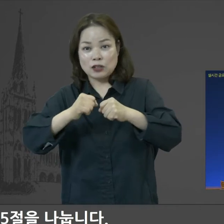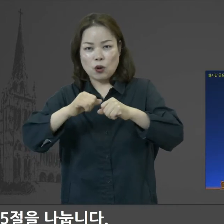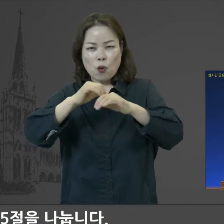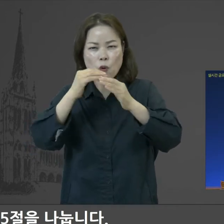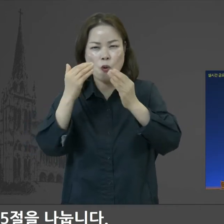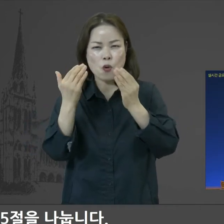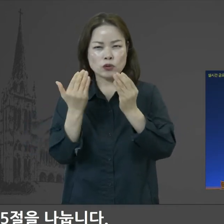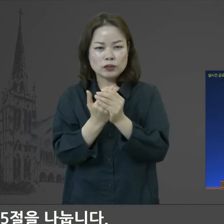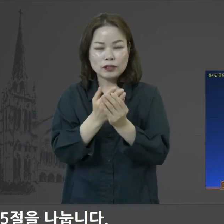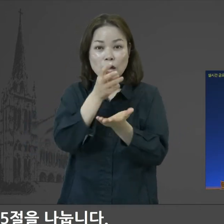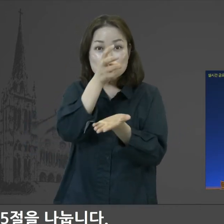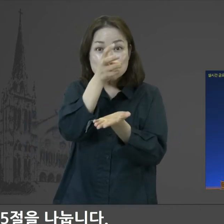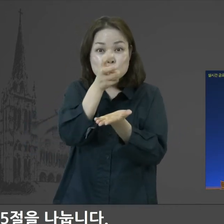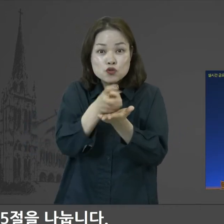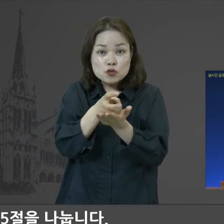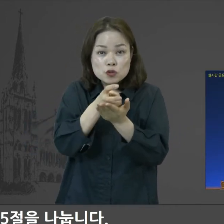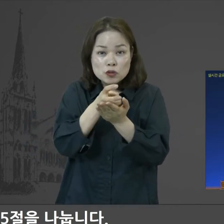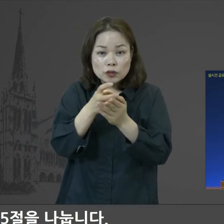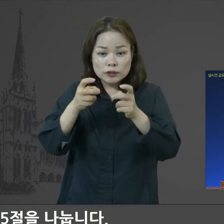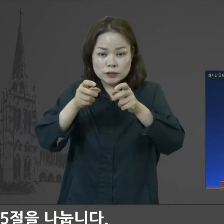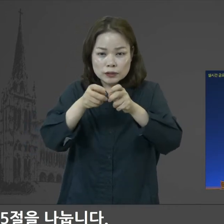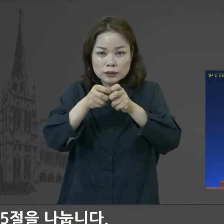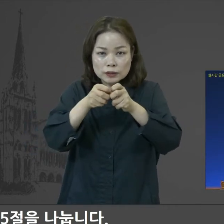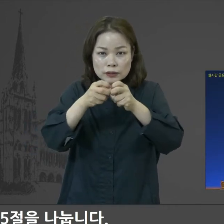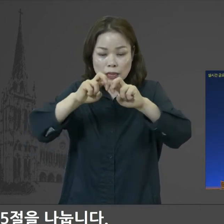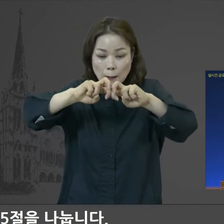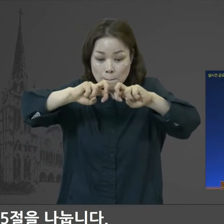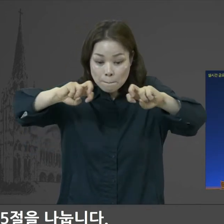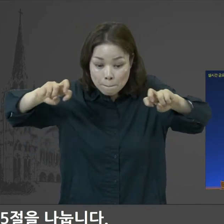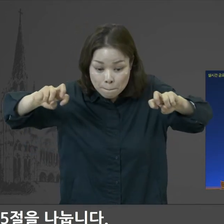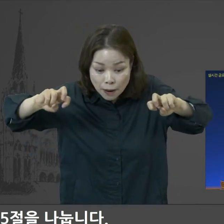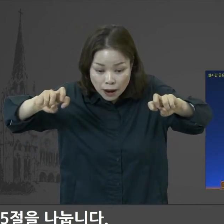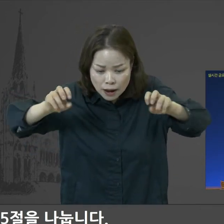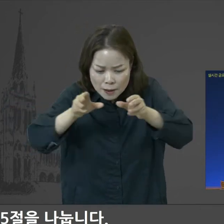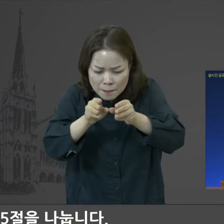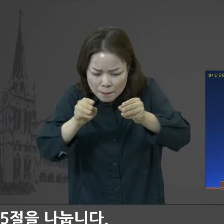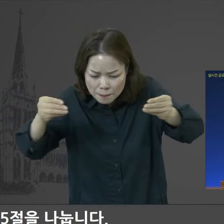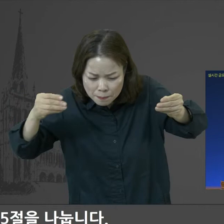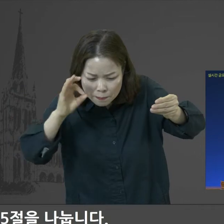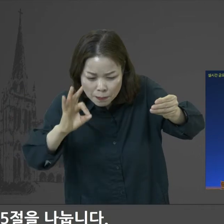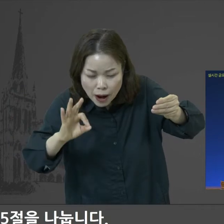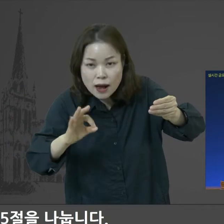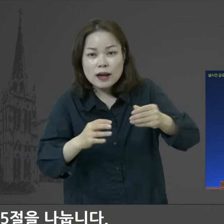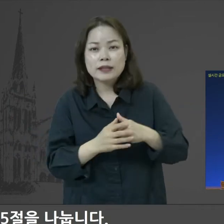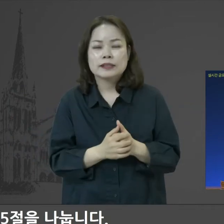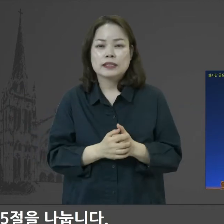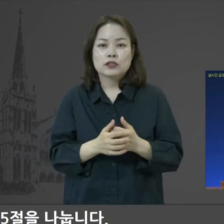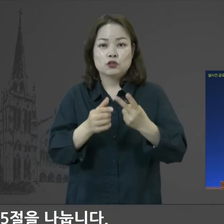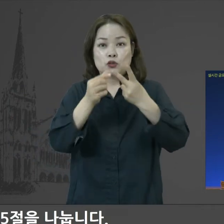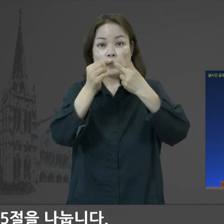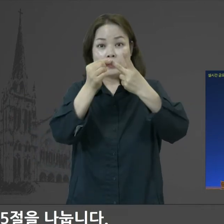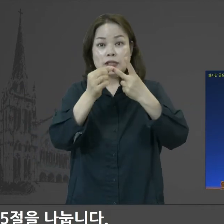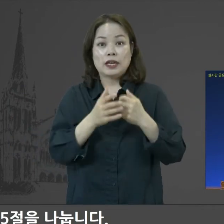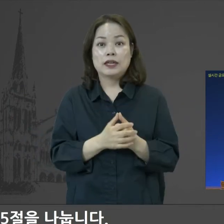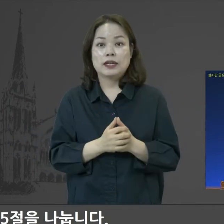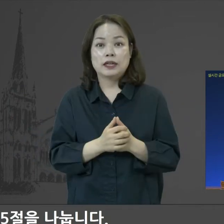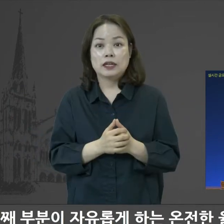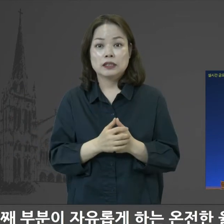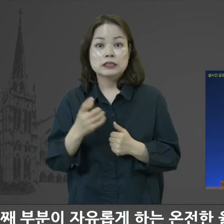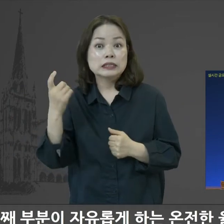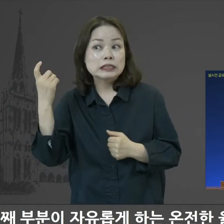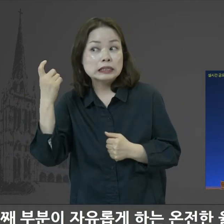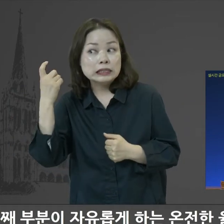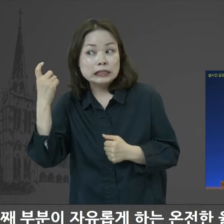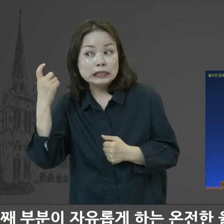온전한 율법을 들여다보고 있는 자. 이게 이제 한 부분이고요. 두 번째 부분이